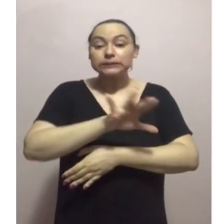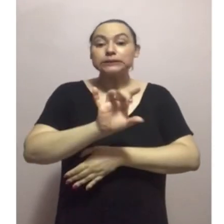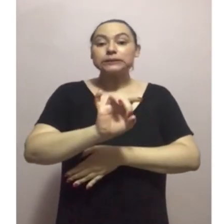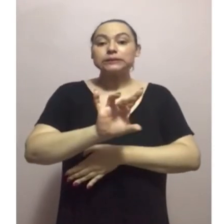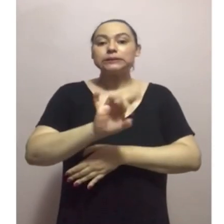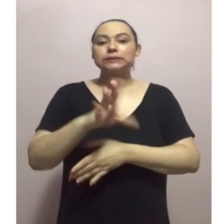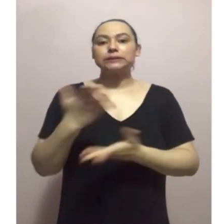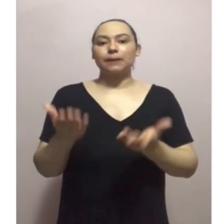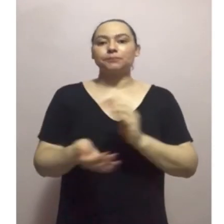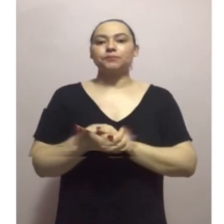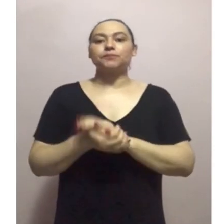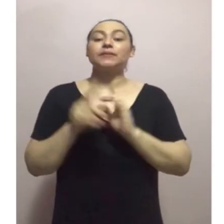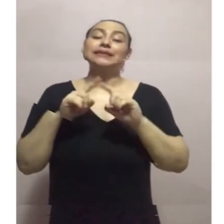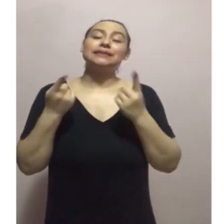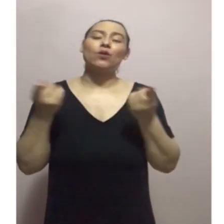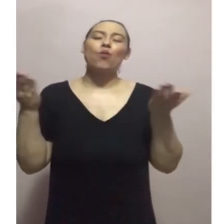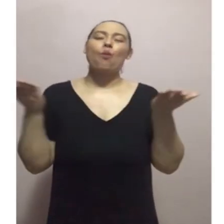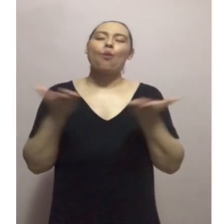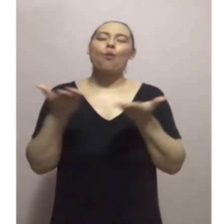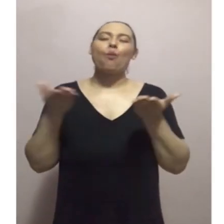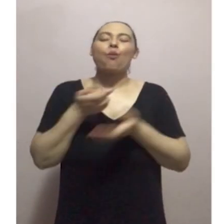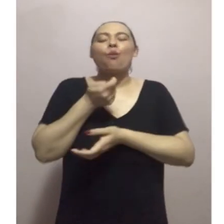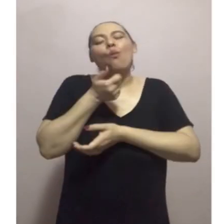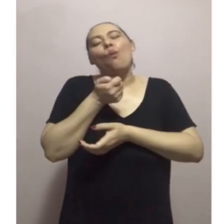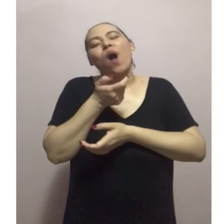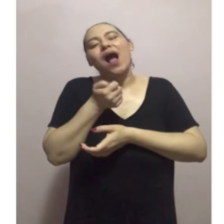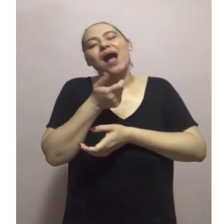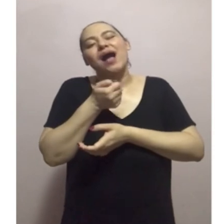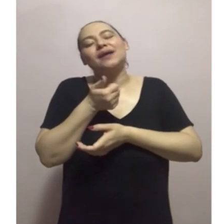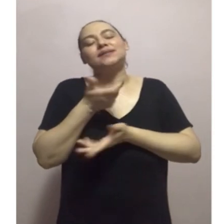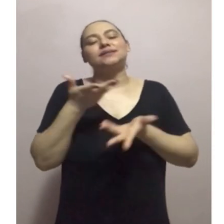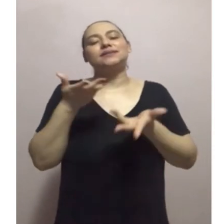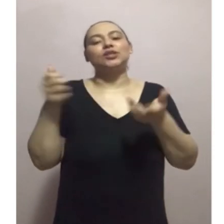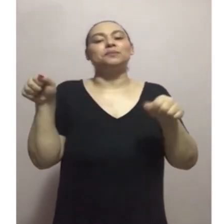especializada. Então, daí a gente está caminhando para o final.